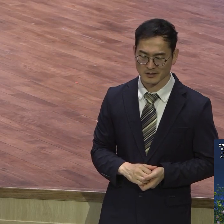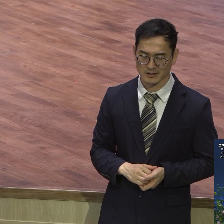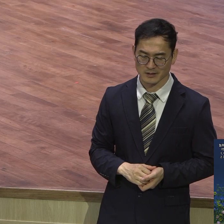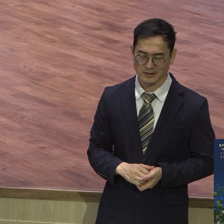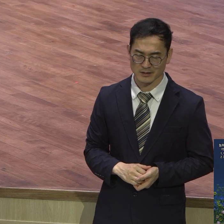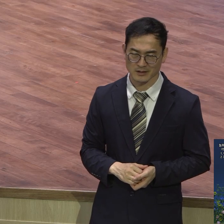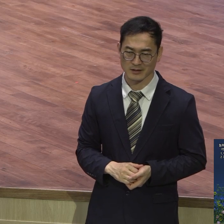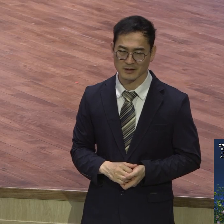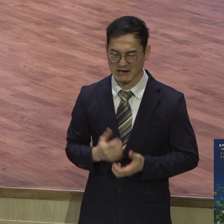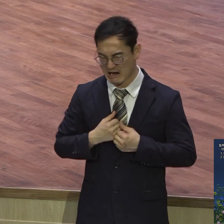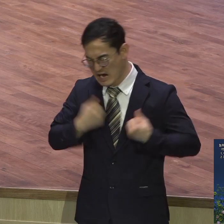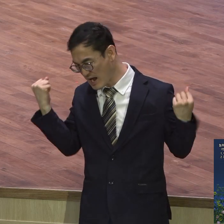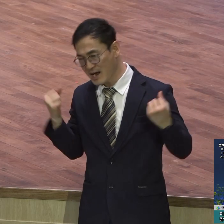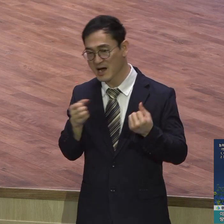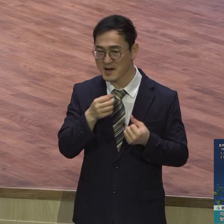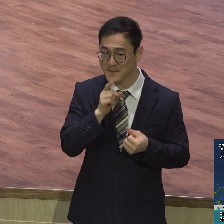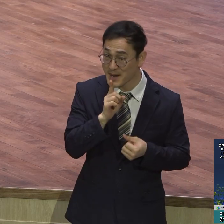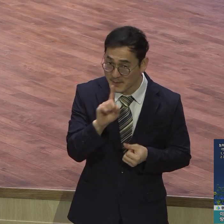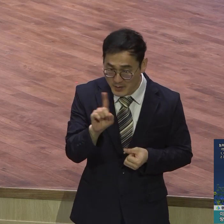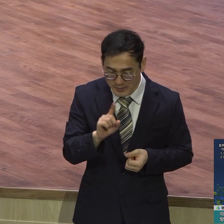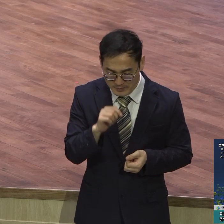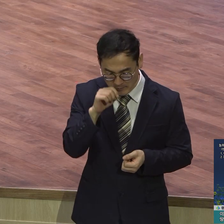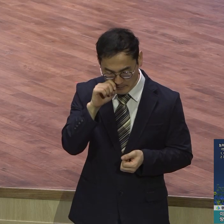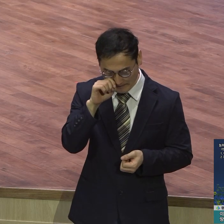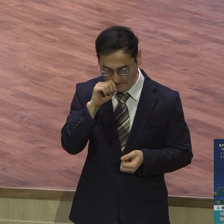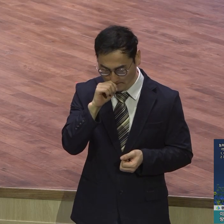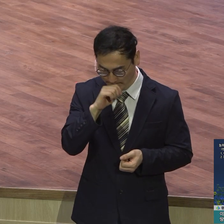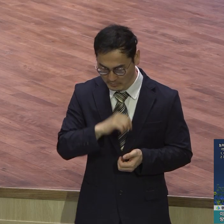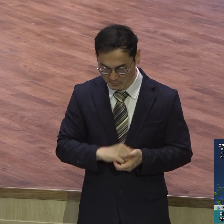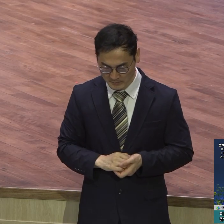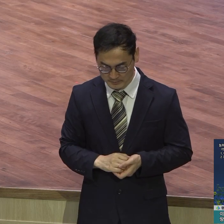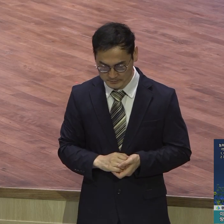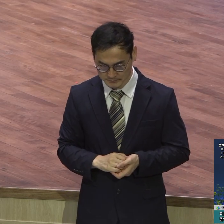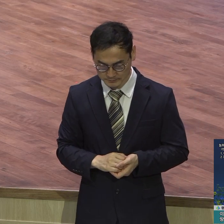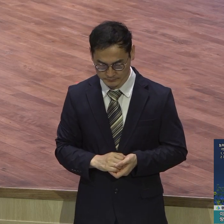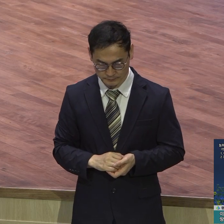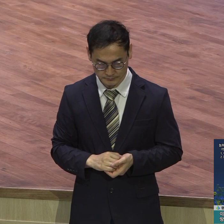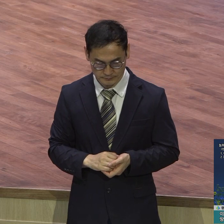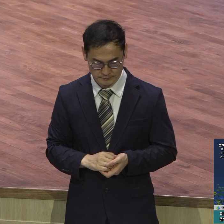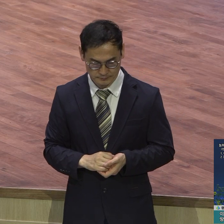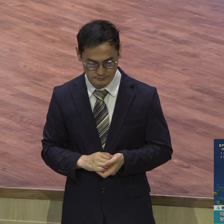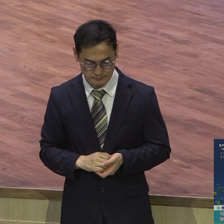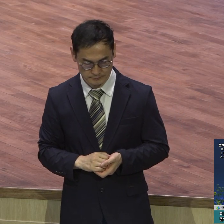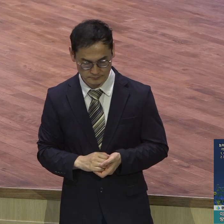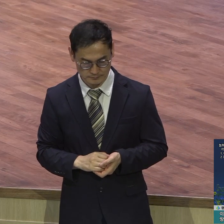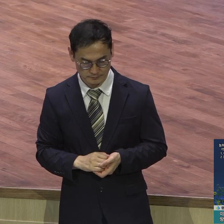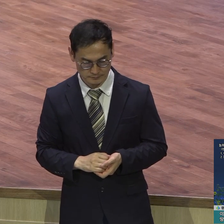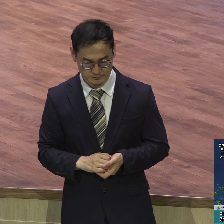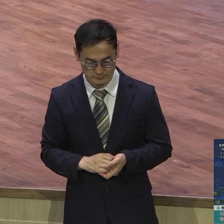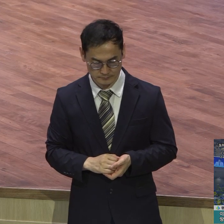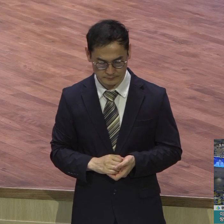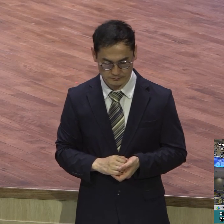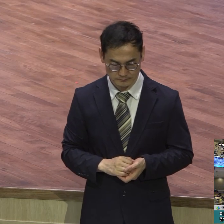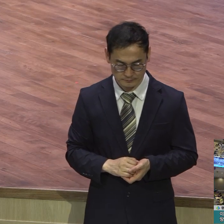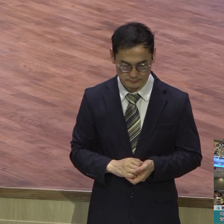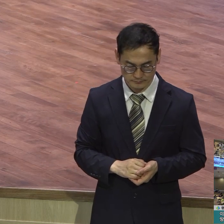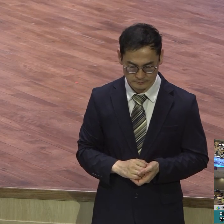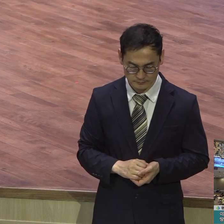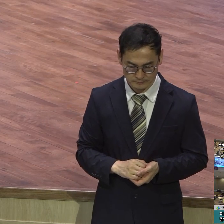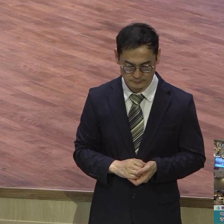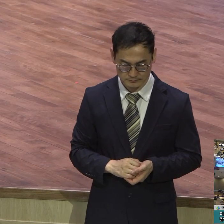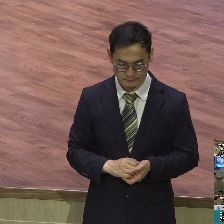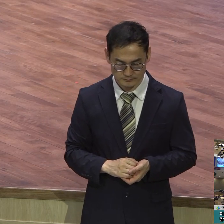찢으면서 민숙이 14장 7절로 9절 보세요 민숙이 14장 7절로 9절 읽어드릴게요 이스라엘 자손의